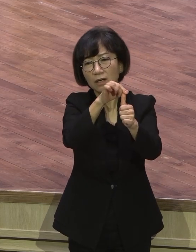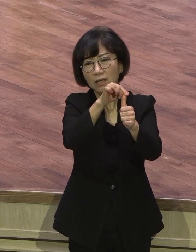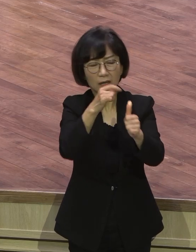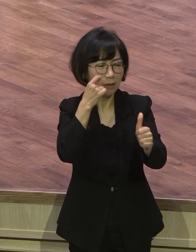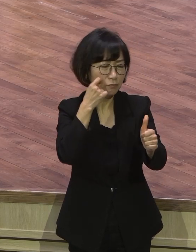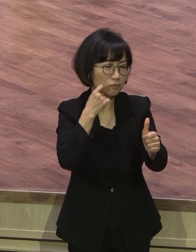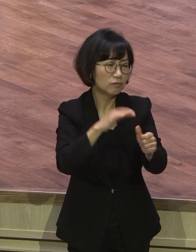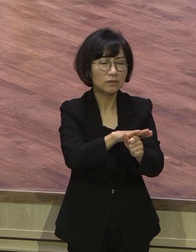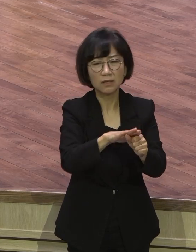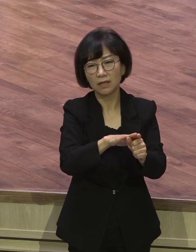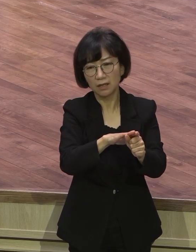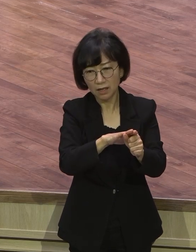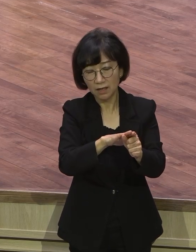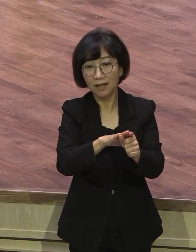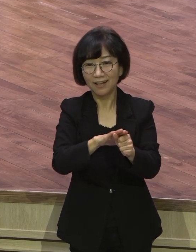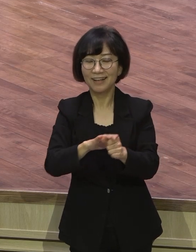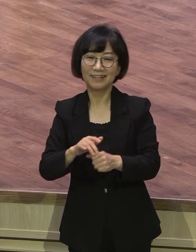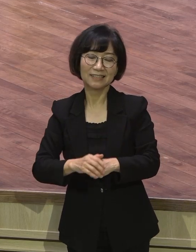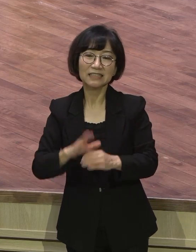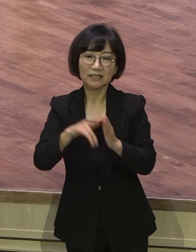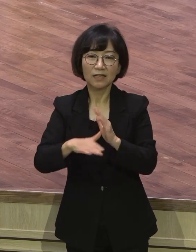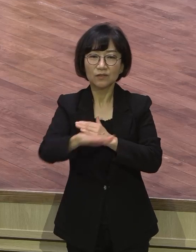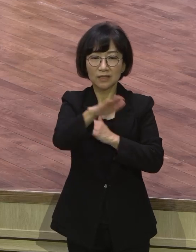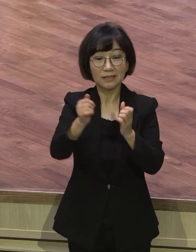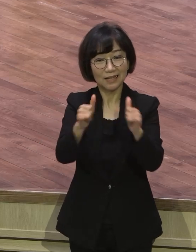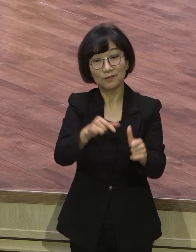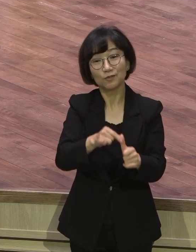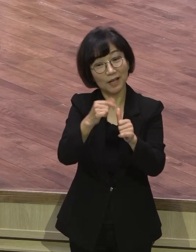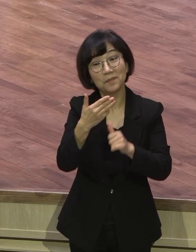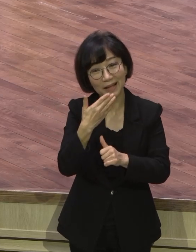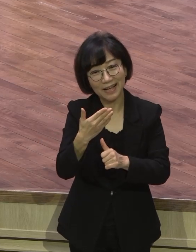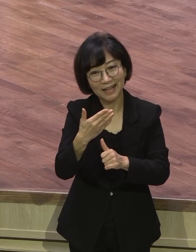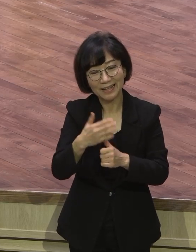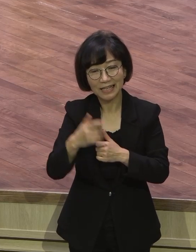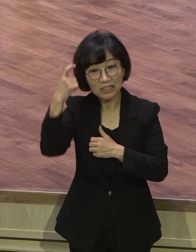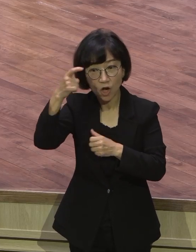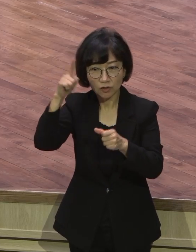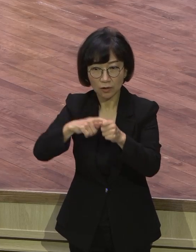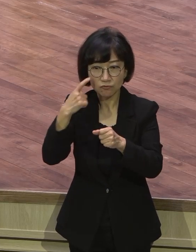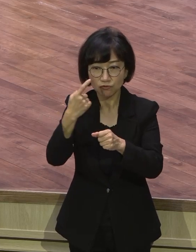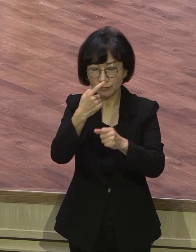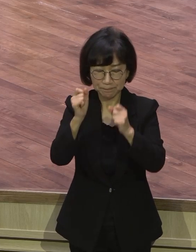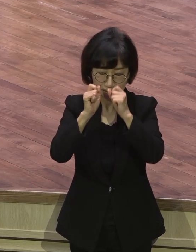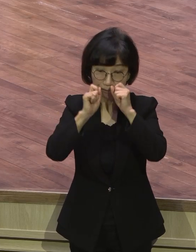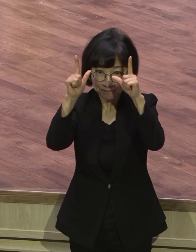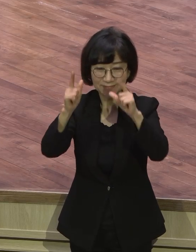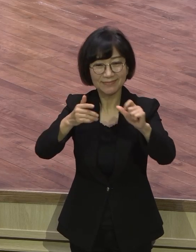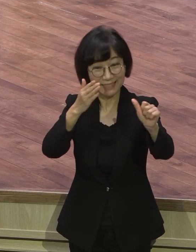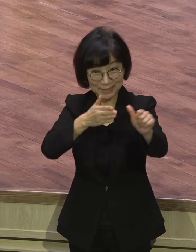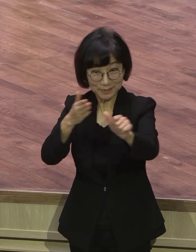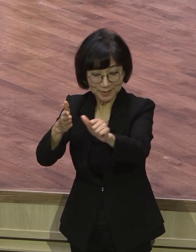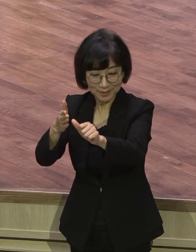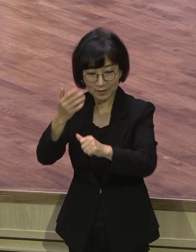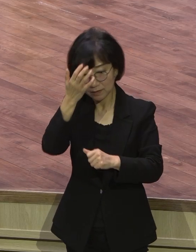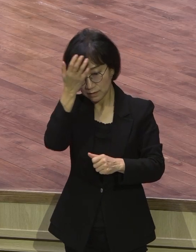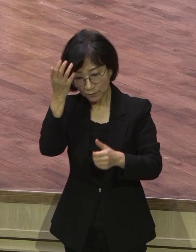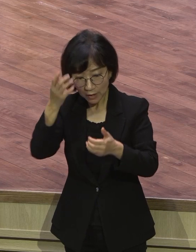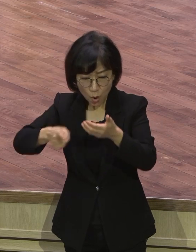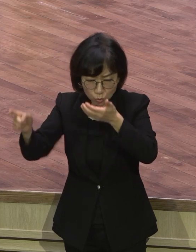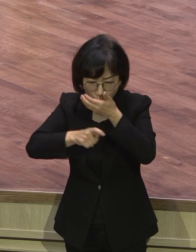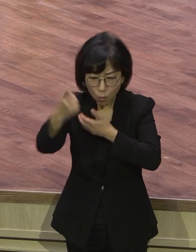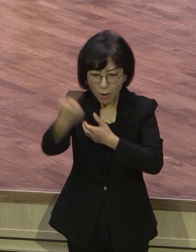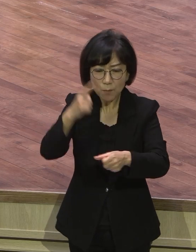되어야지. 그래야 사람을 살립니다. 영적인 눈을 제도를 떠야 됩니다. 요한복 10장 10절에 도둑이 오는 것은 도둑질하고